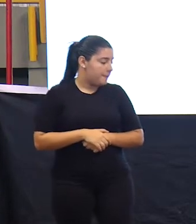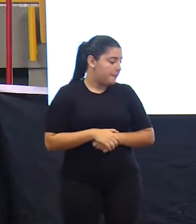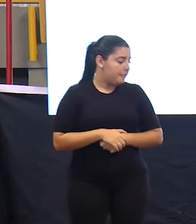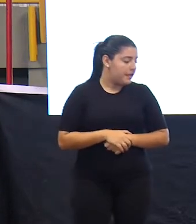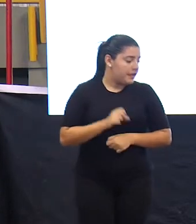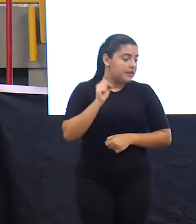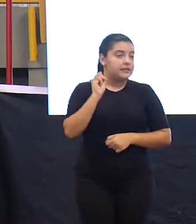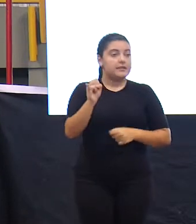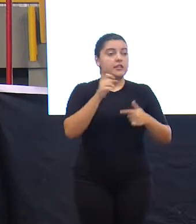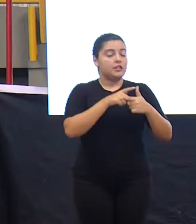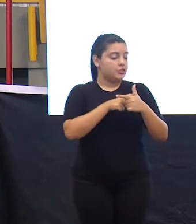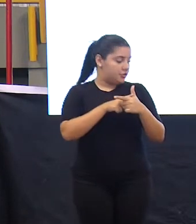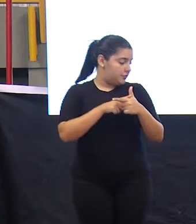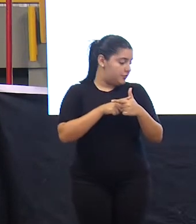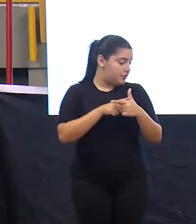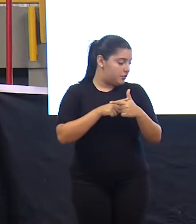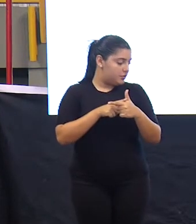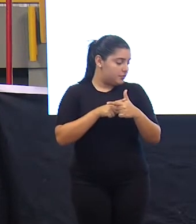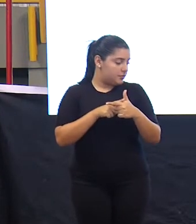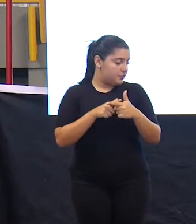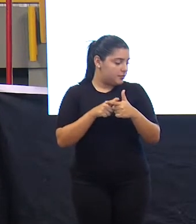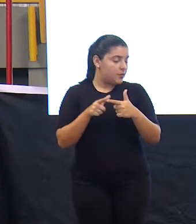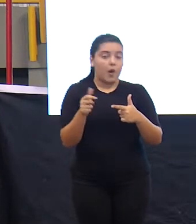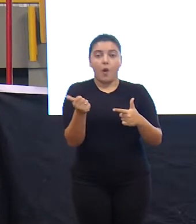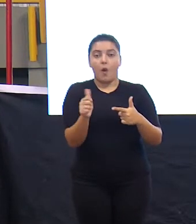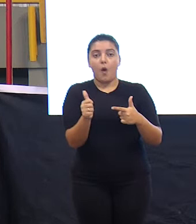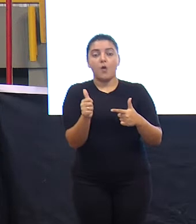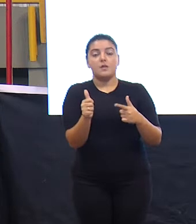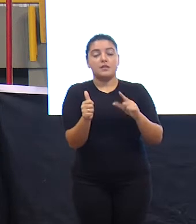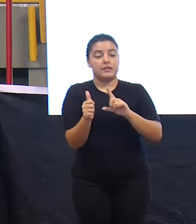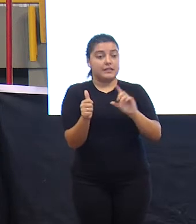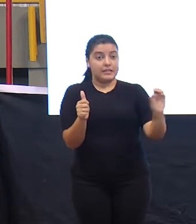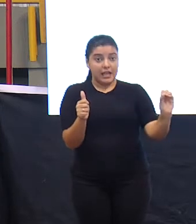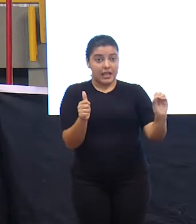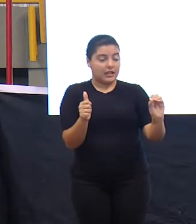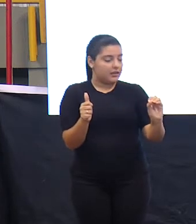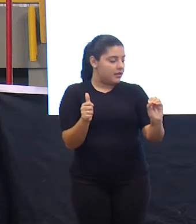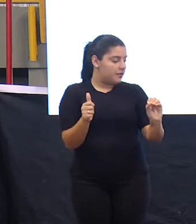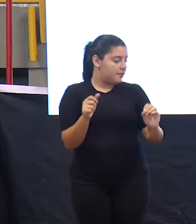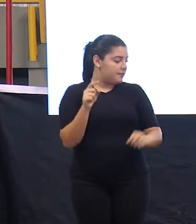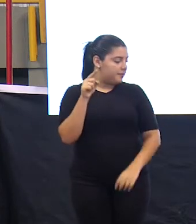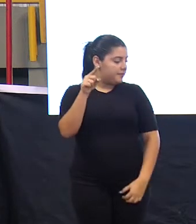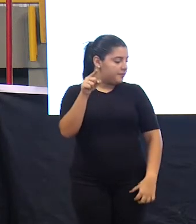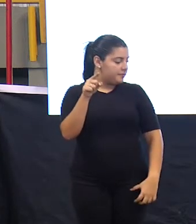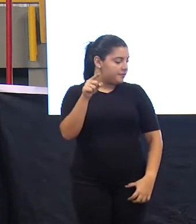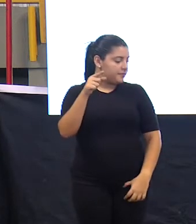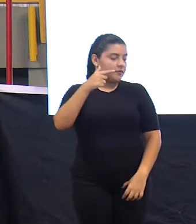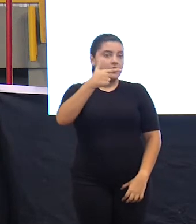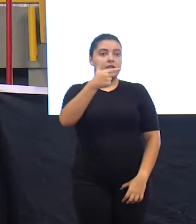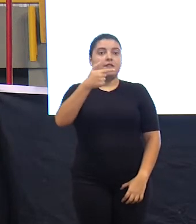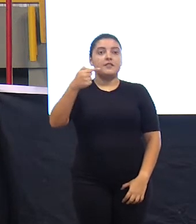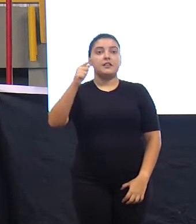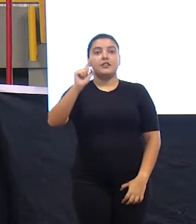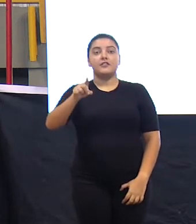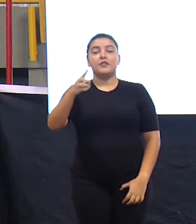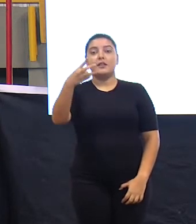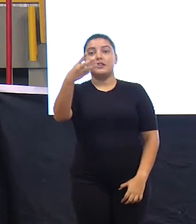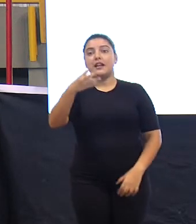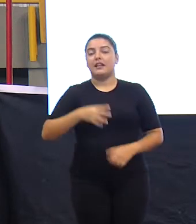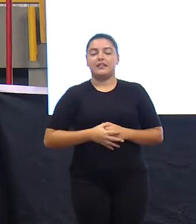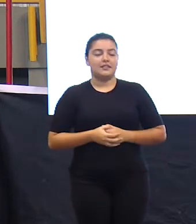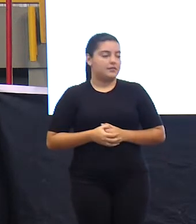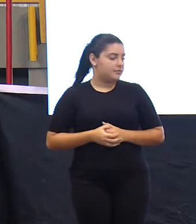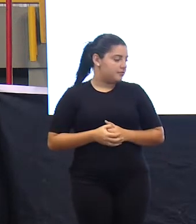divido por 11 embaixo, ele vira 100. Agora eu divido por 11 em cima. Ah, Pedro, agora que eu estou